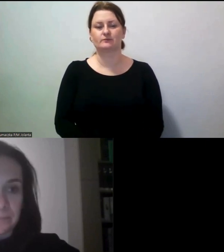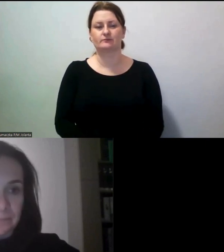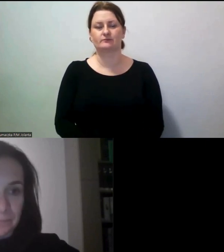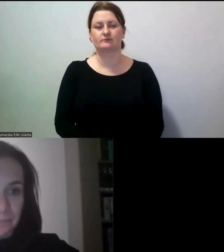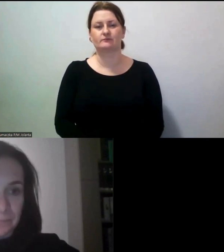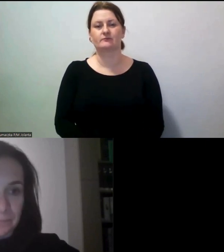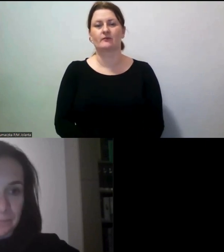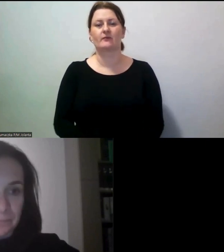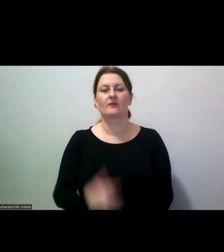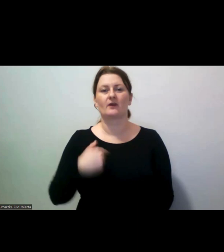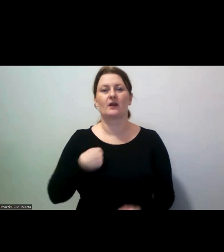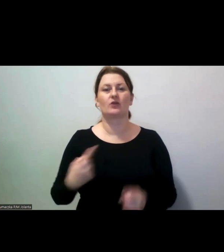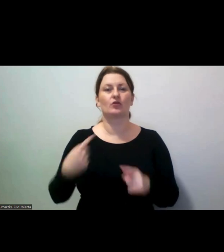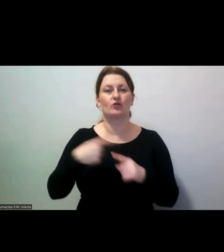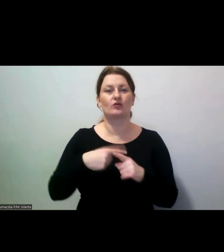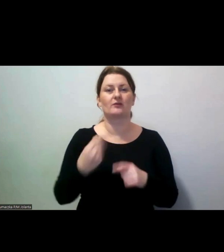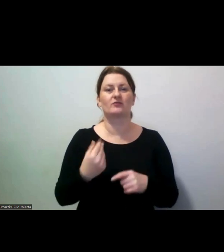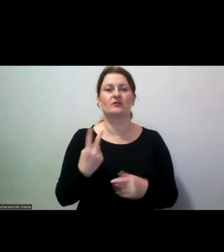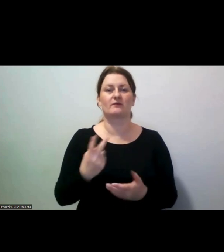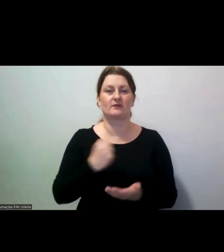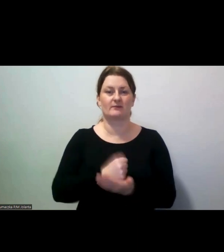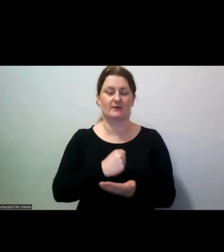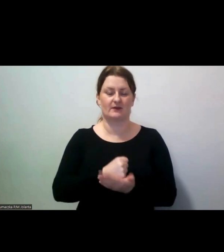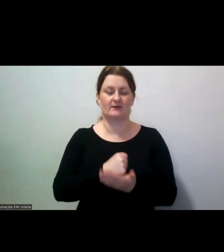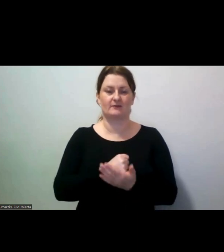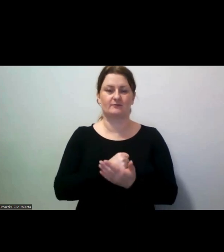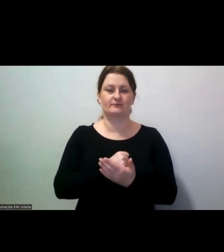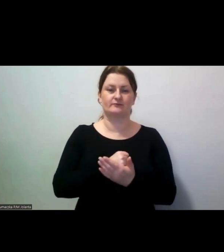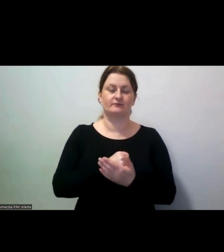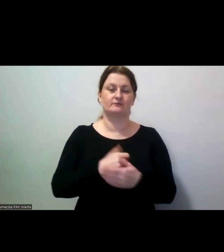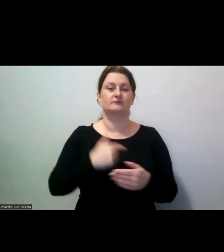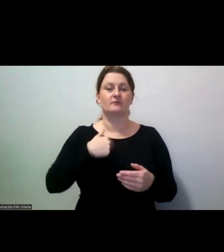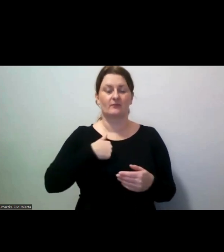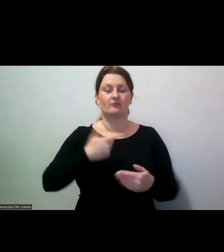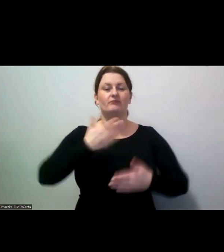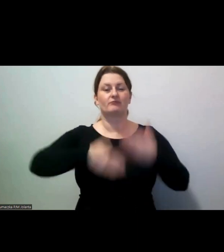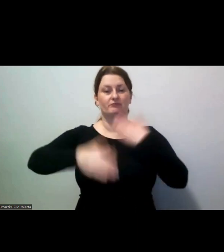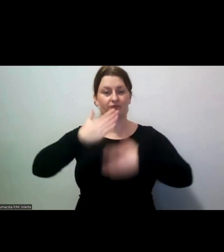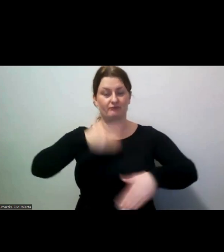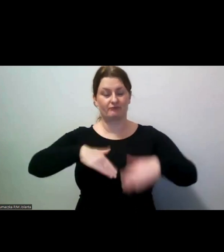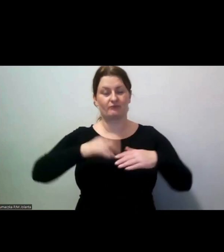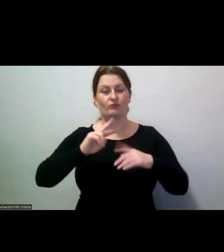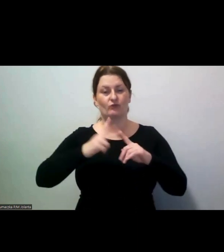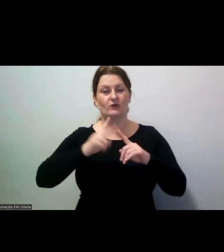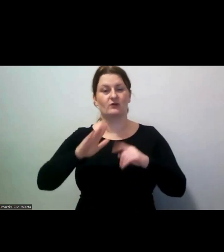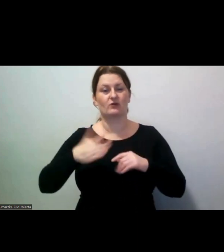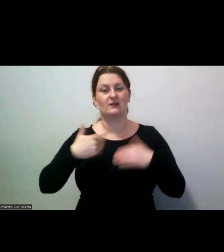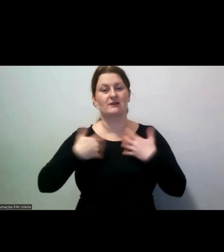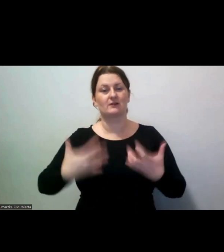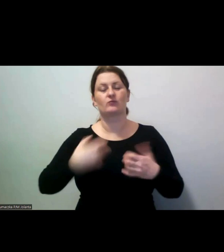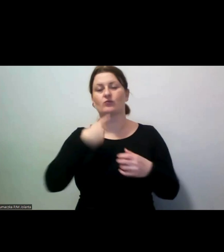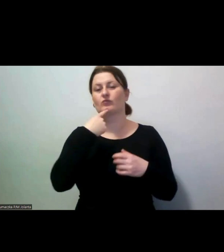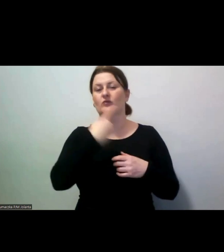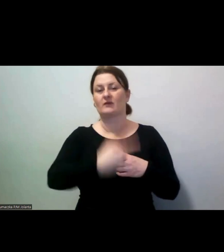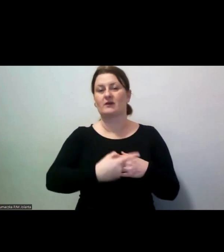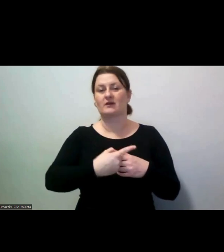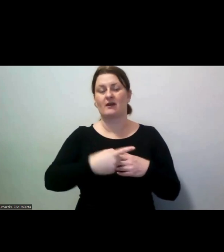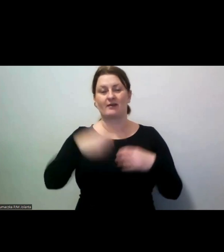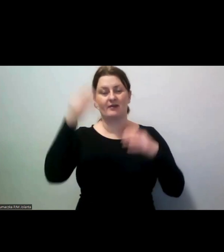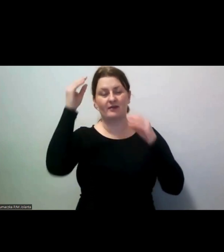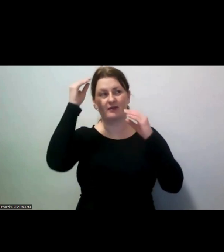To ja może dodam do tego jeszcze dwie rzeczy, bo z jednej strony no, oczywiście się cieszymy, ale z drugiej strony ja bym chciała powiedzieć, że ta